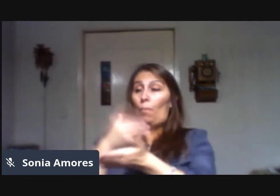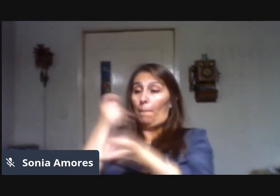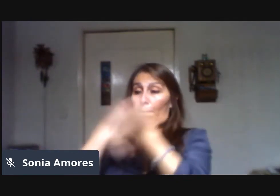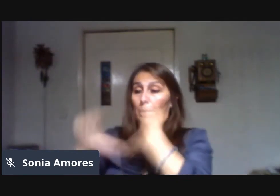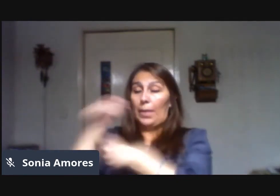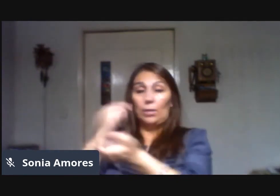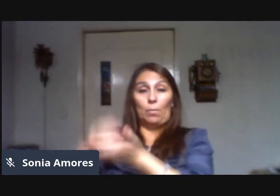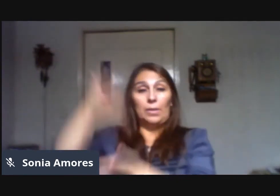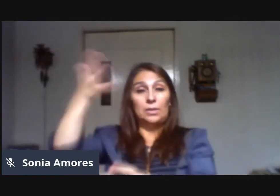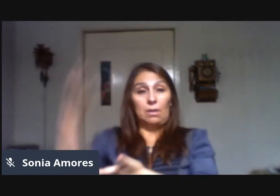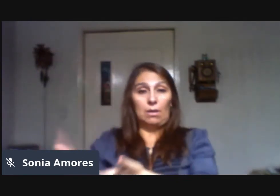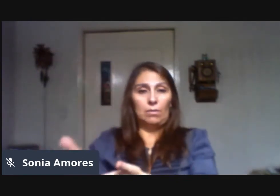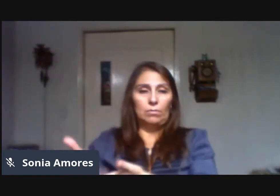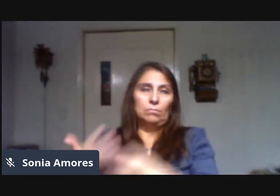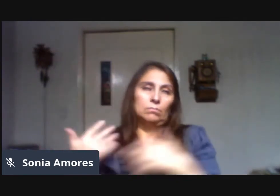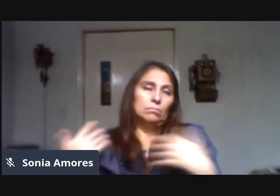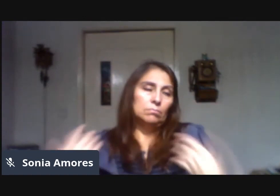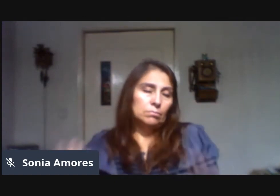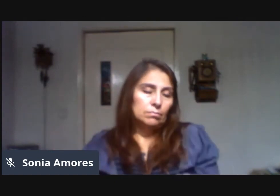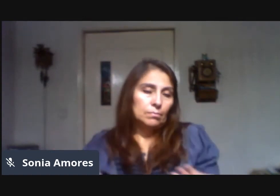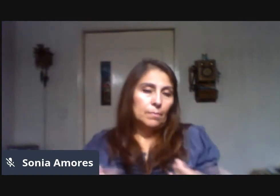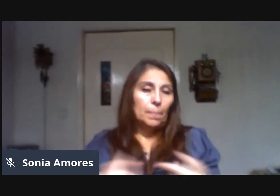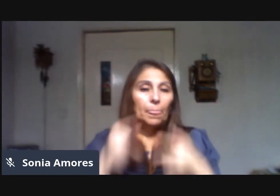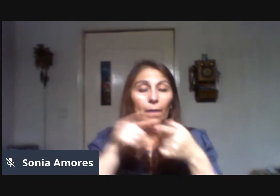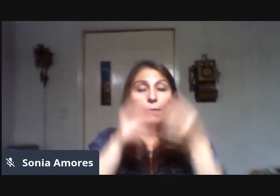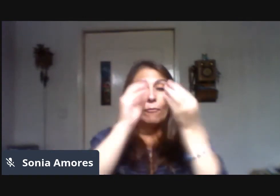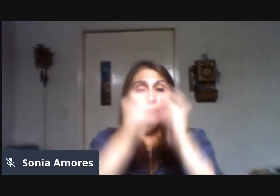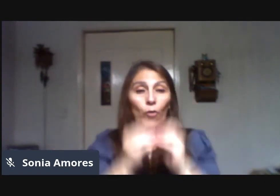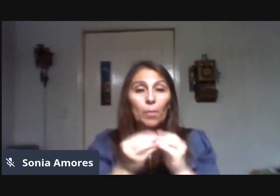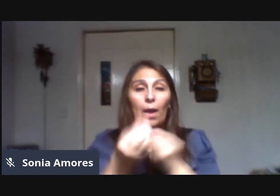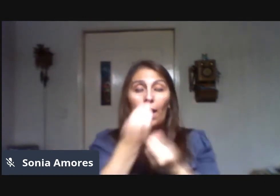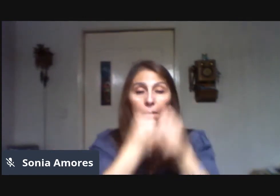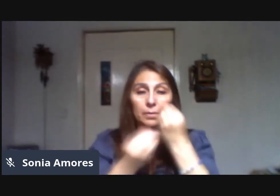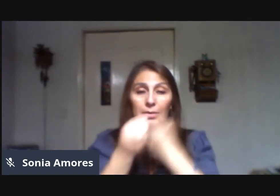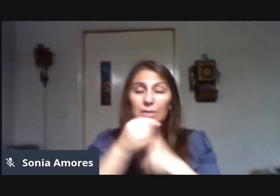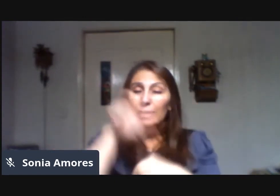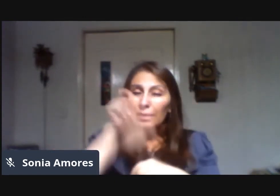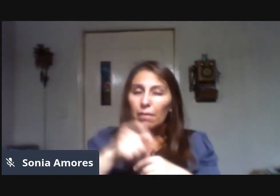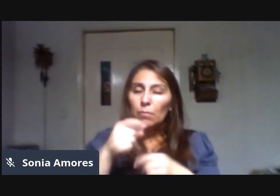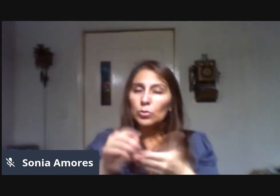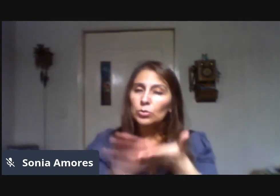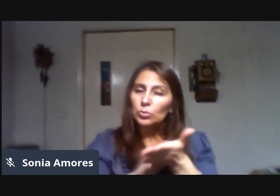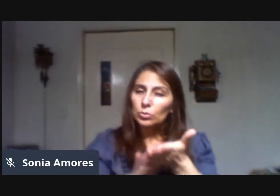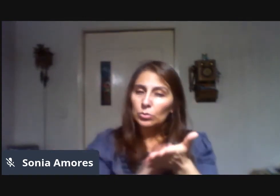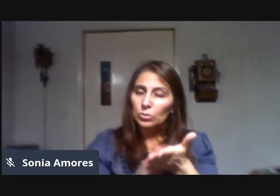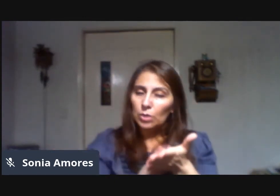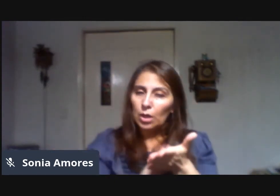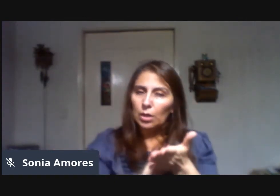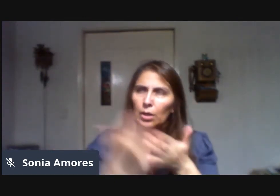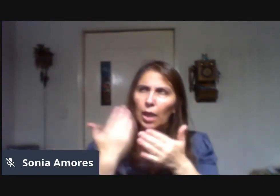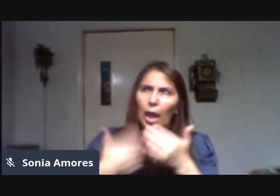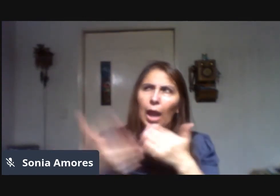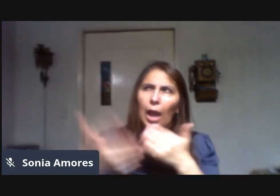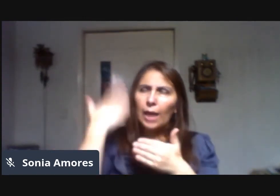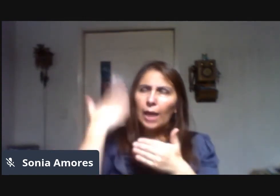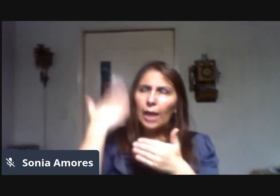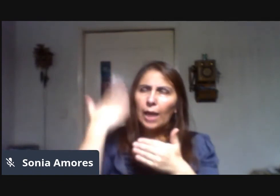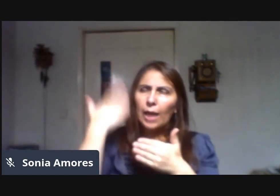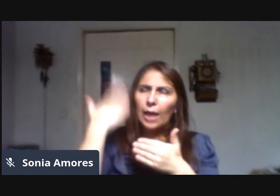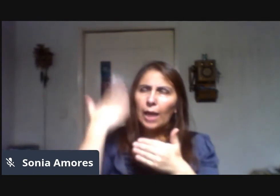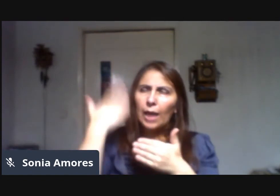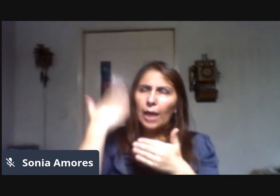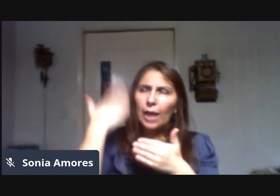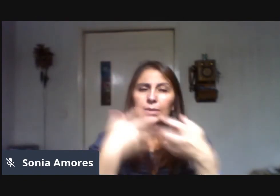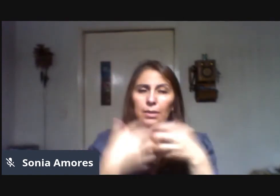que son esquemas de alimentación que tenemos que resolverlo en lo que alguna vez llamamos el Sistema Nacional